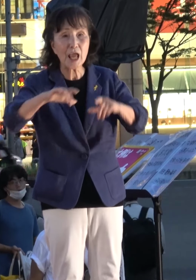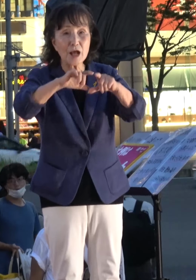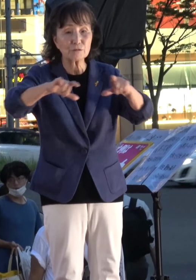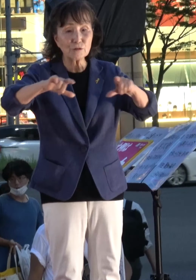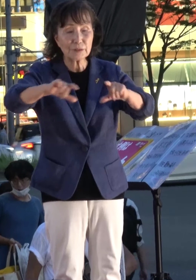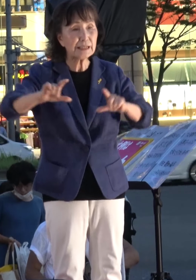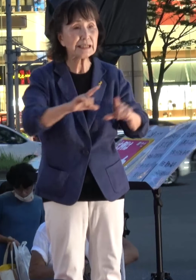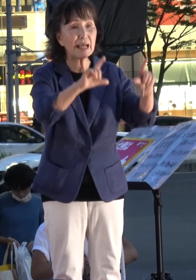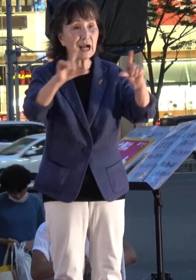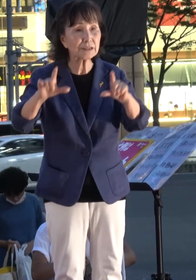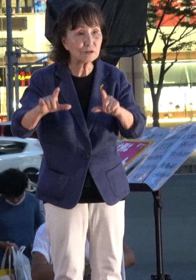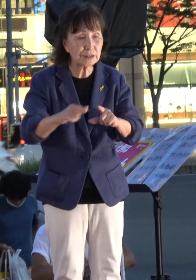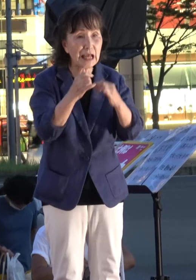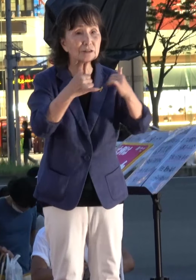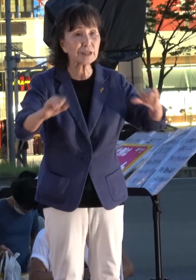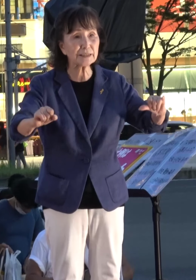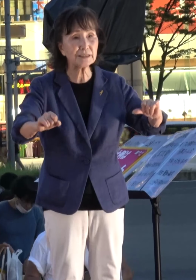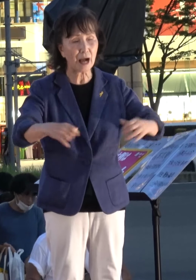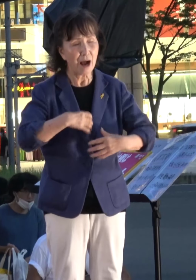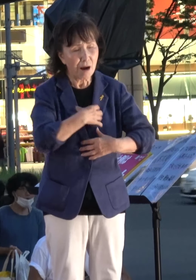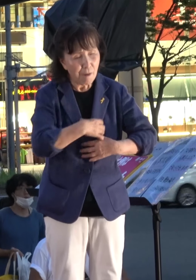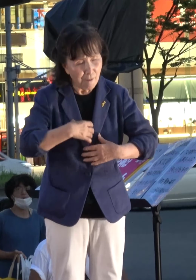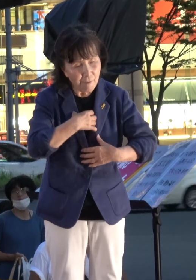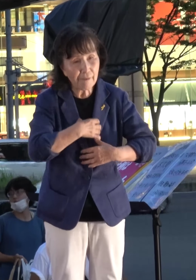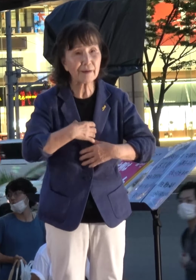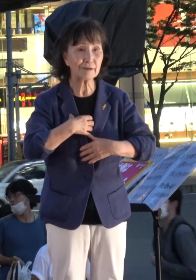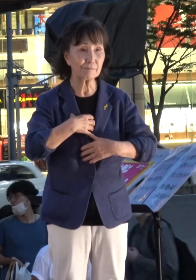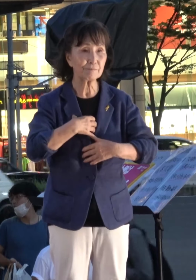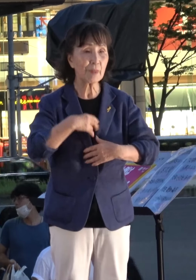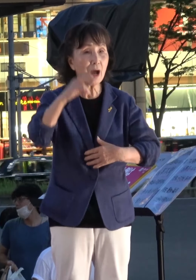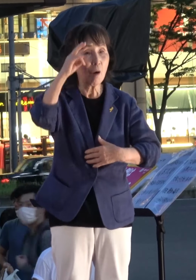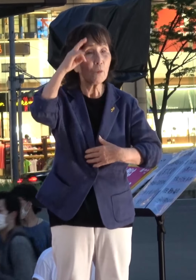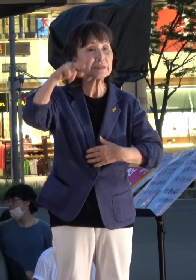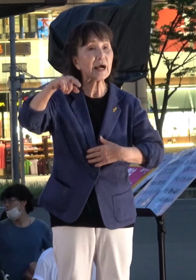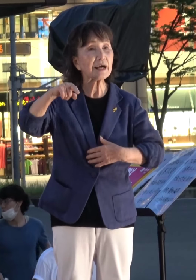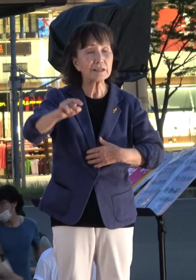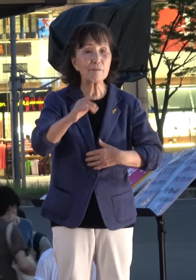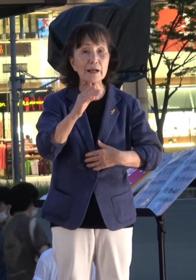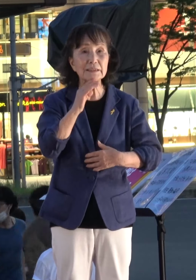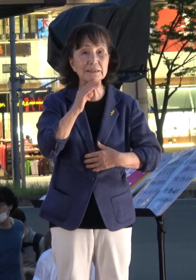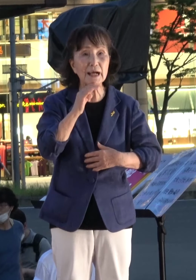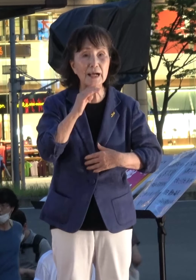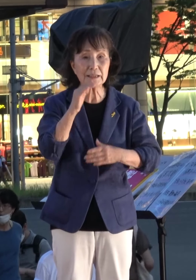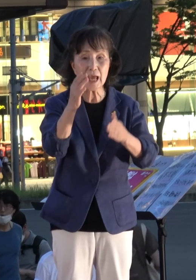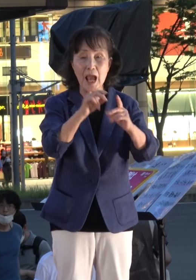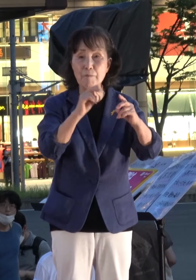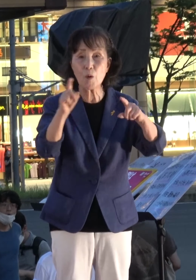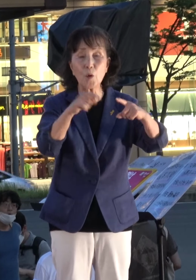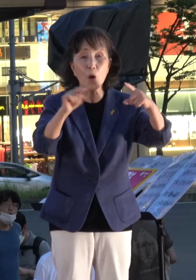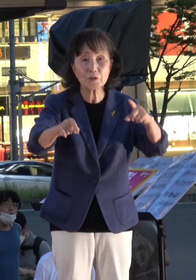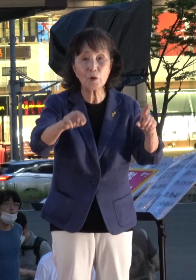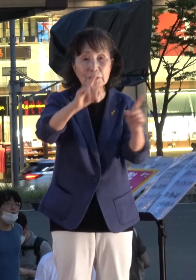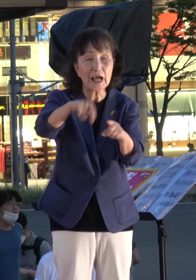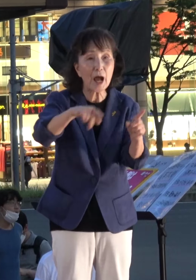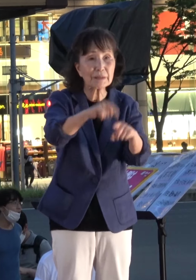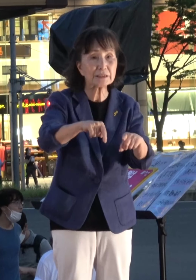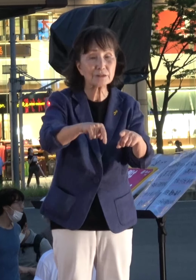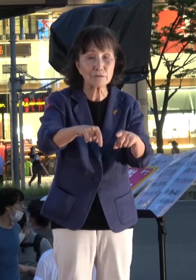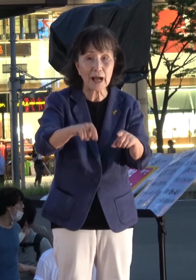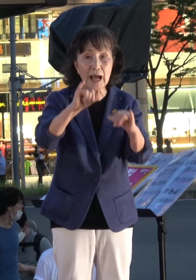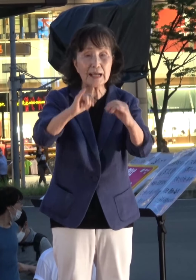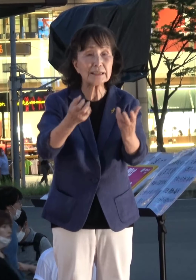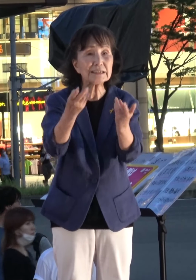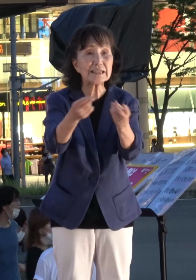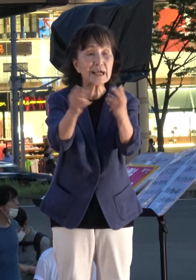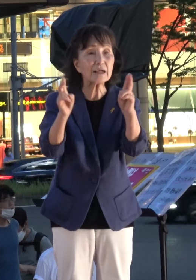に生活している人間です。大阪では実際に公共サービスをどんどん維新が削ったから、給